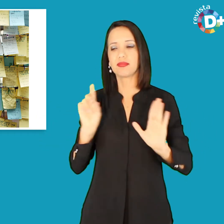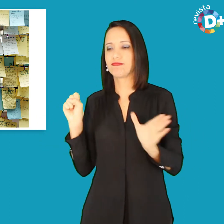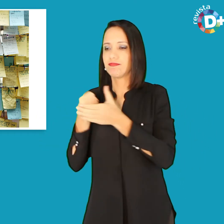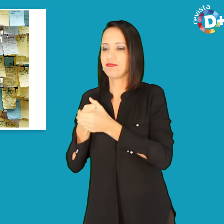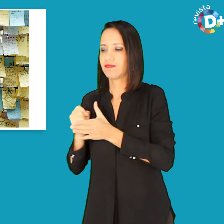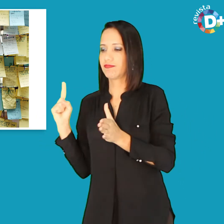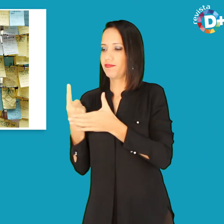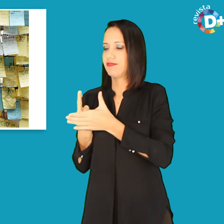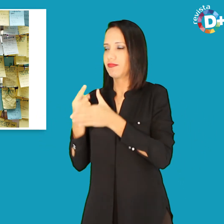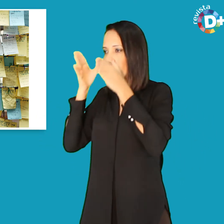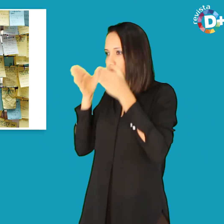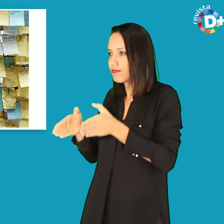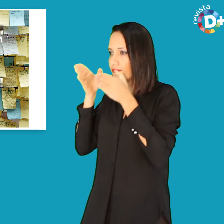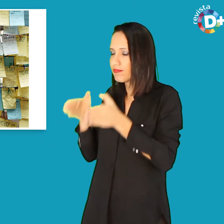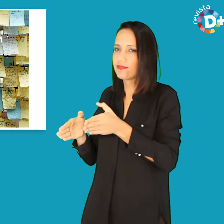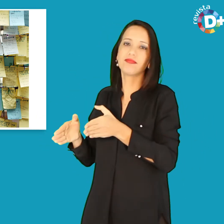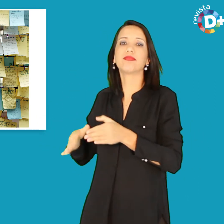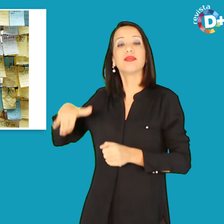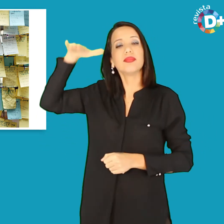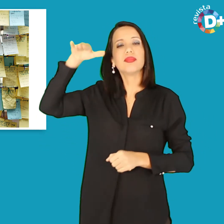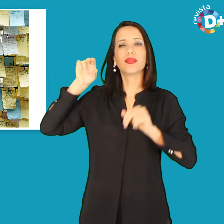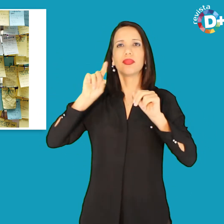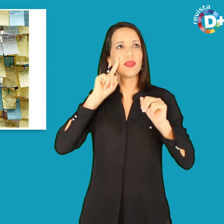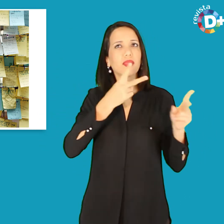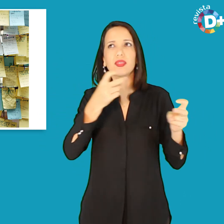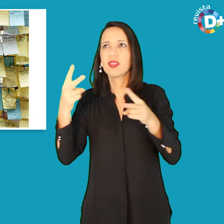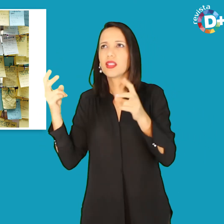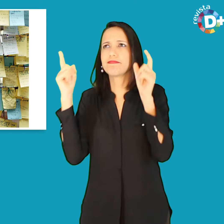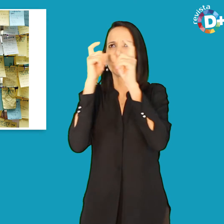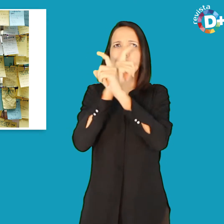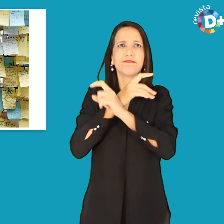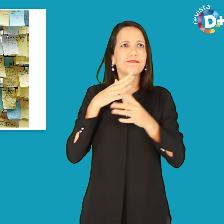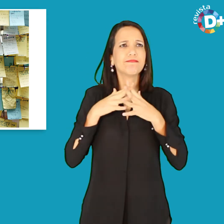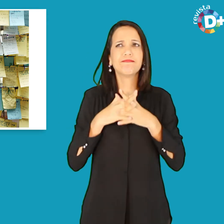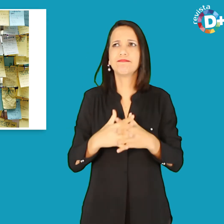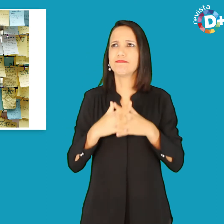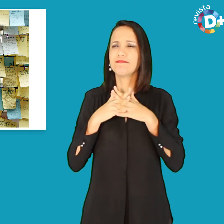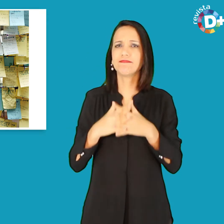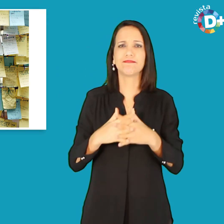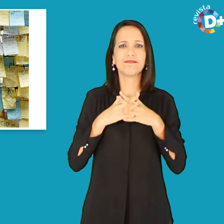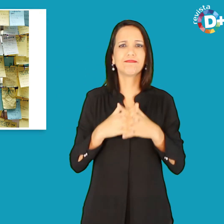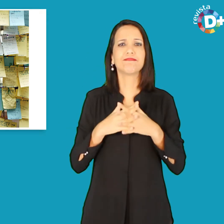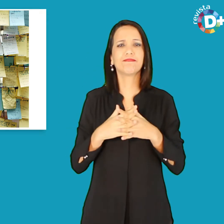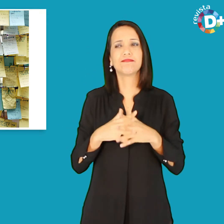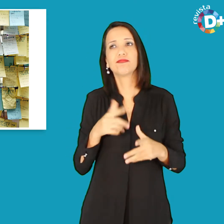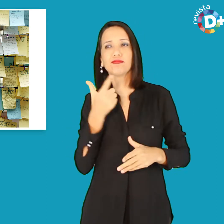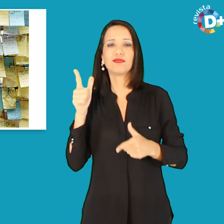foco. Adulta, percebi que tudo estava muito difícil e confuso. E por conta de outro problema, transtorno